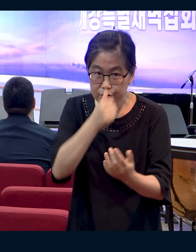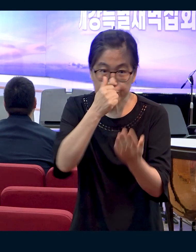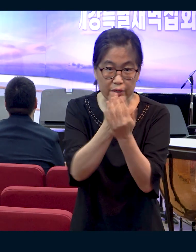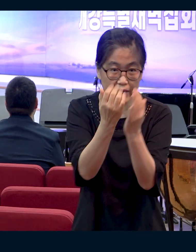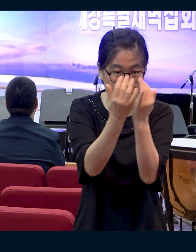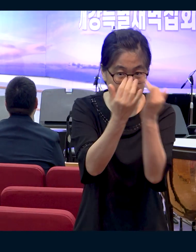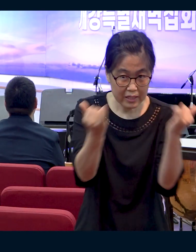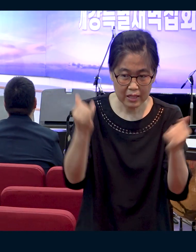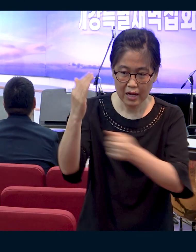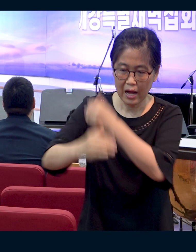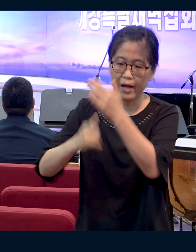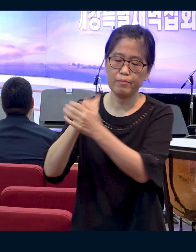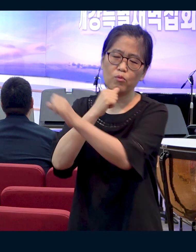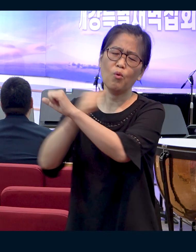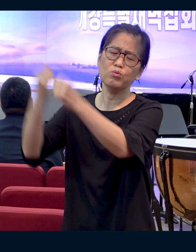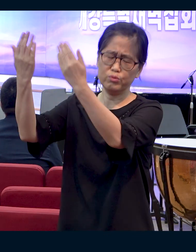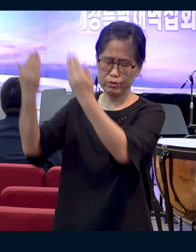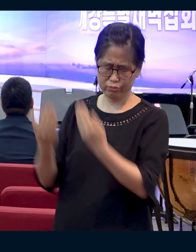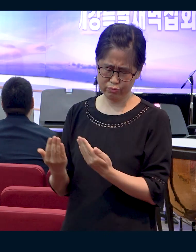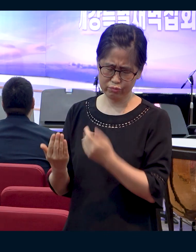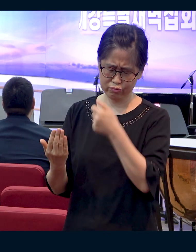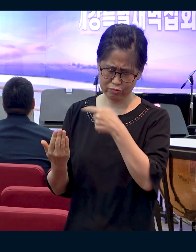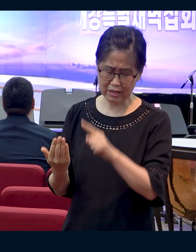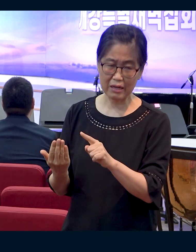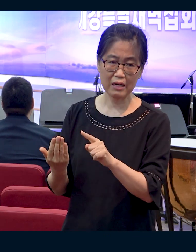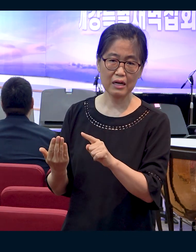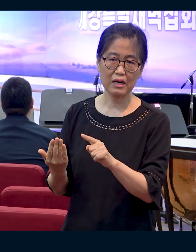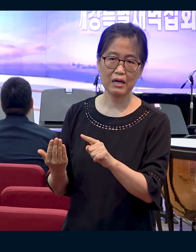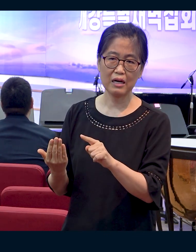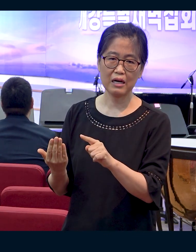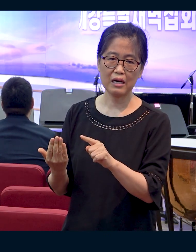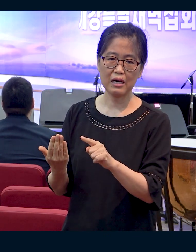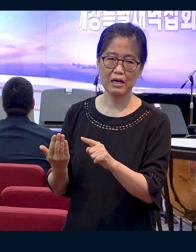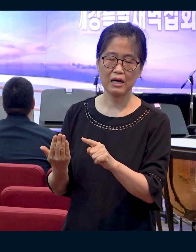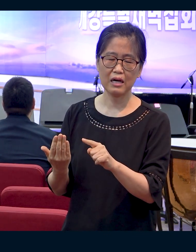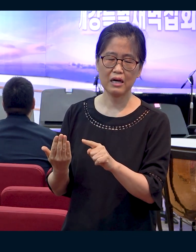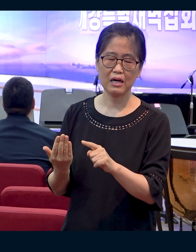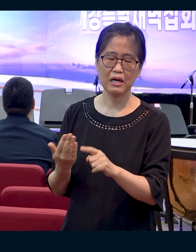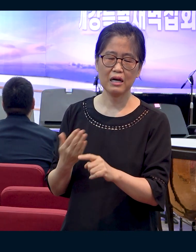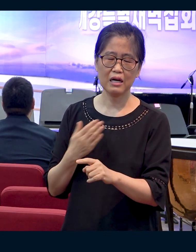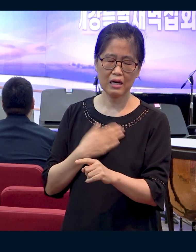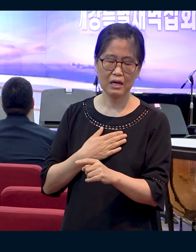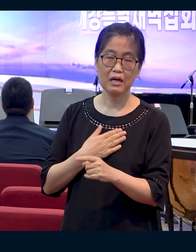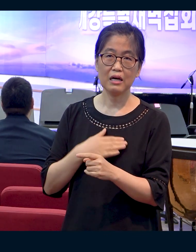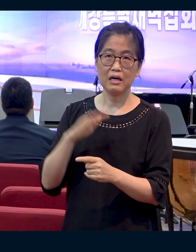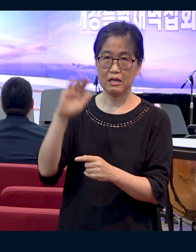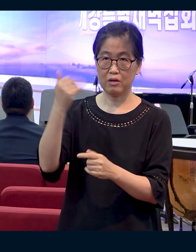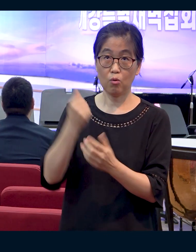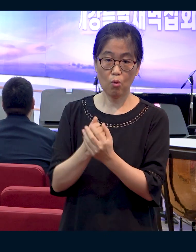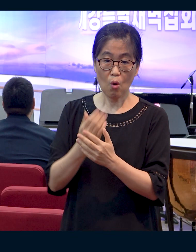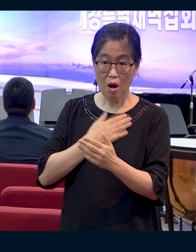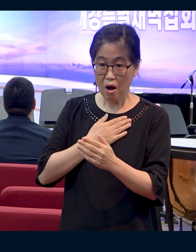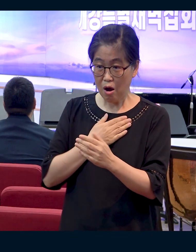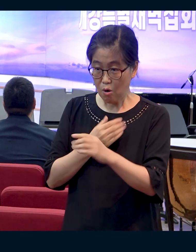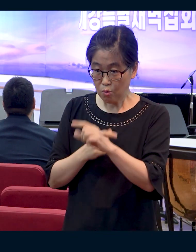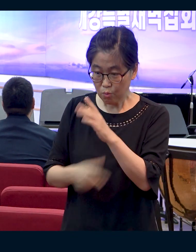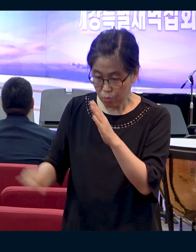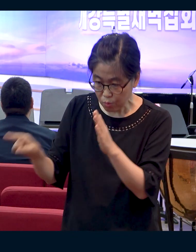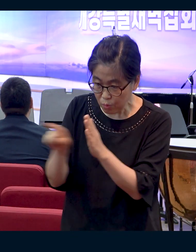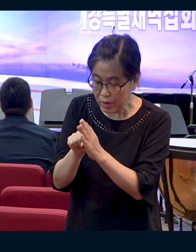하나님이 용서해 주시고 구원해 주신 그 대속의 사랑이, 이런 자기를